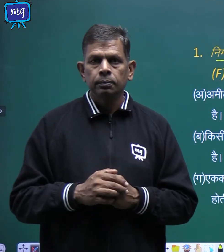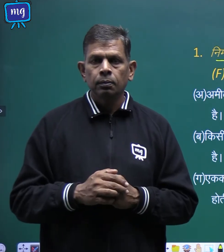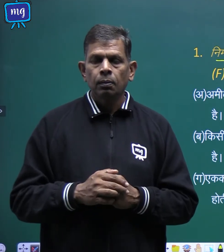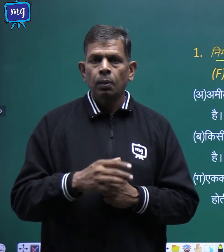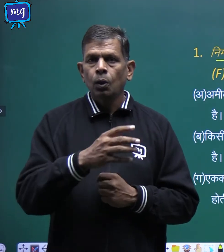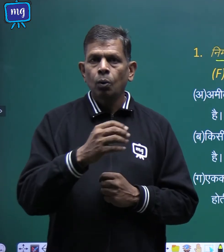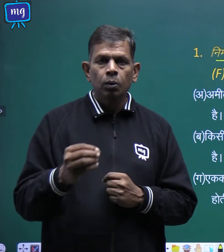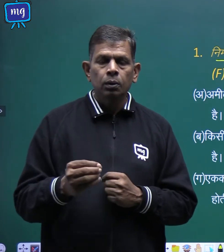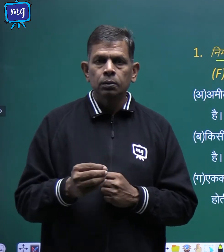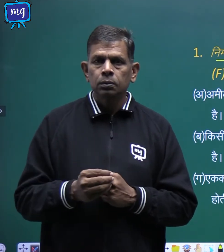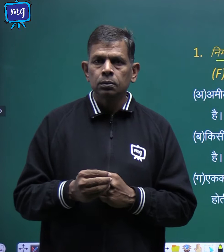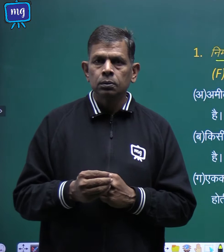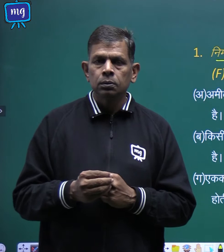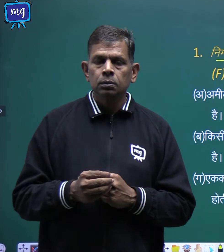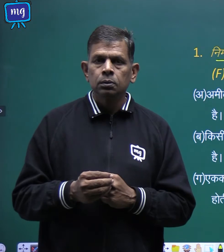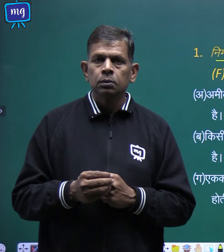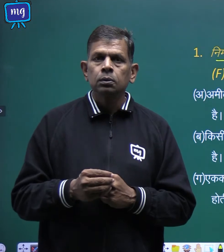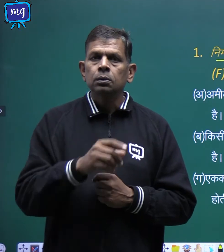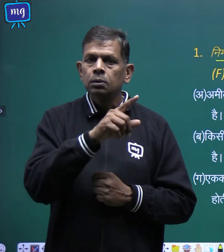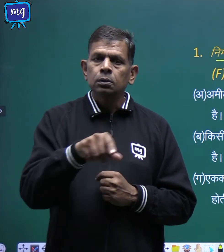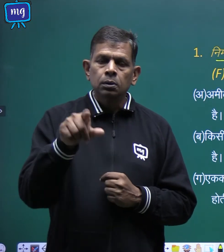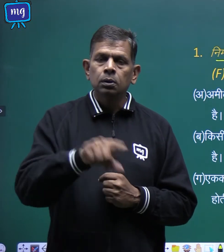और अगर ये असत्य है